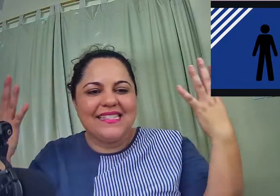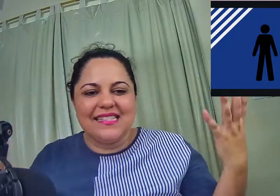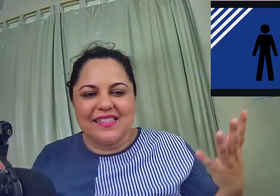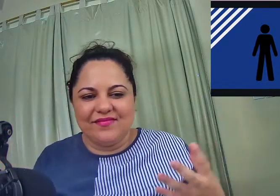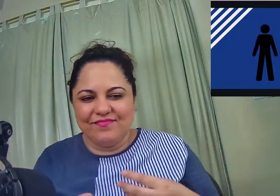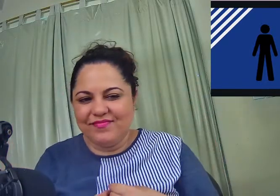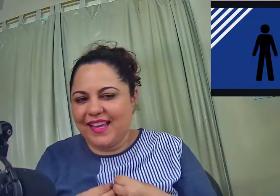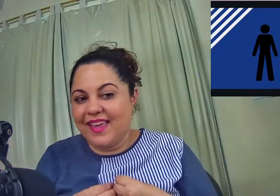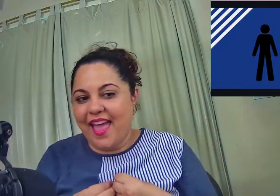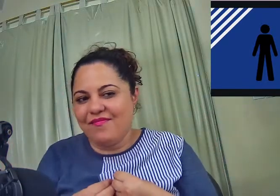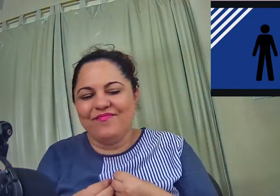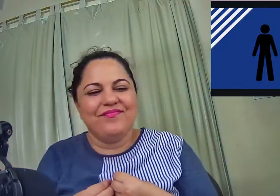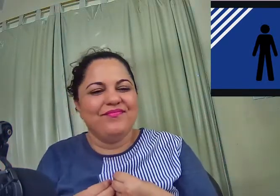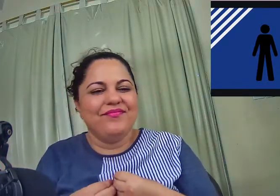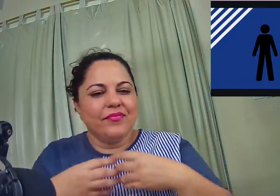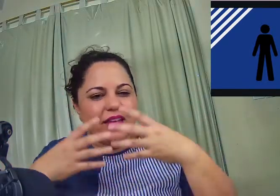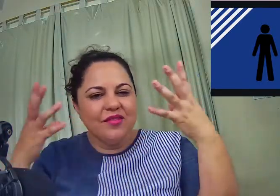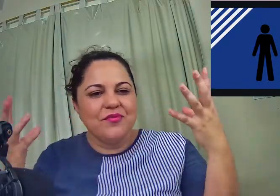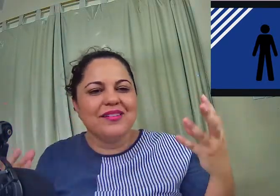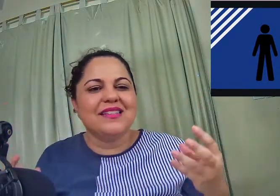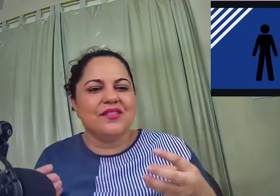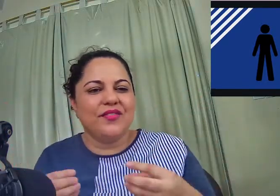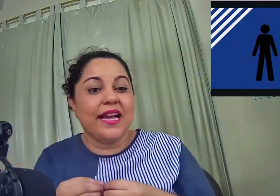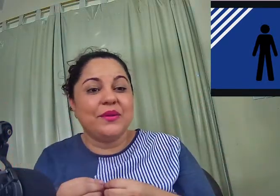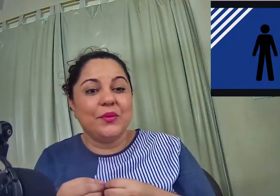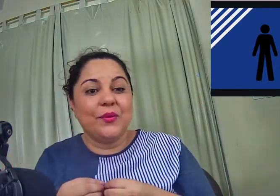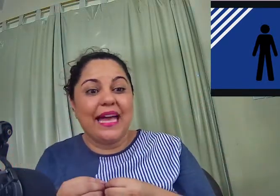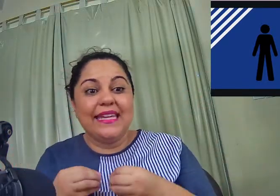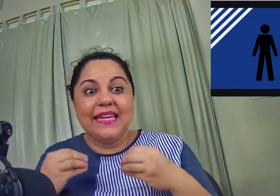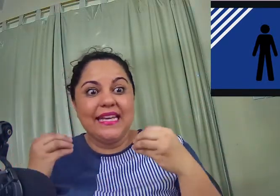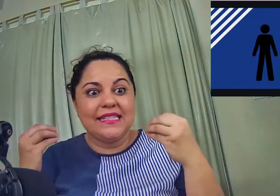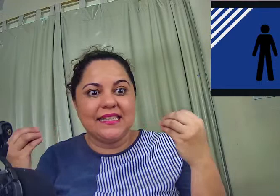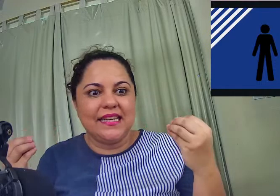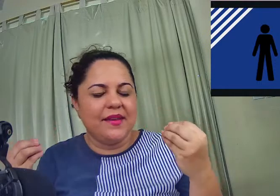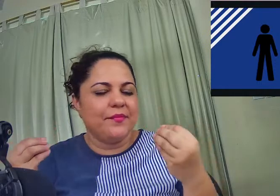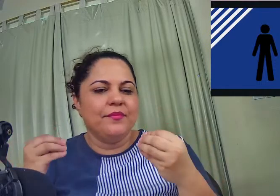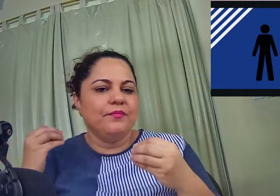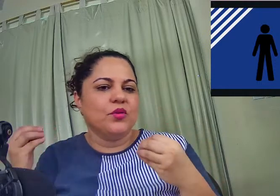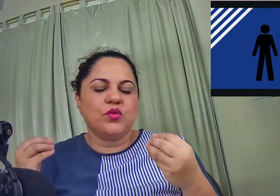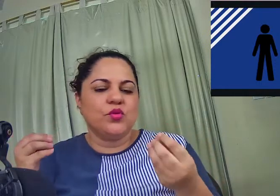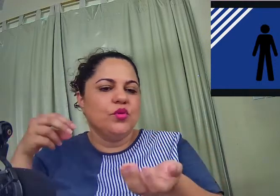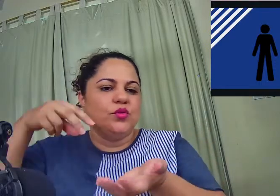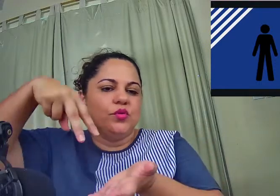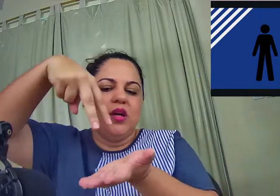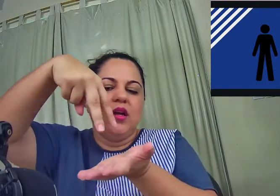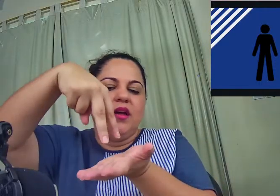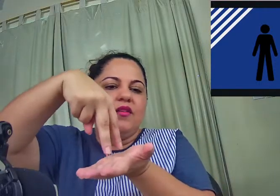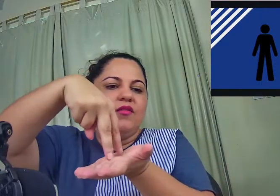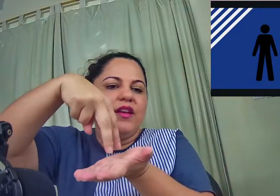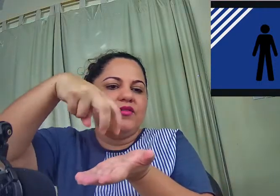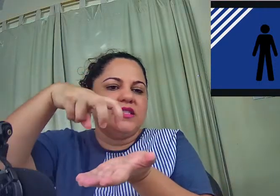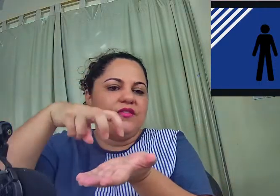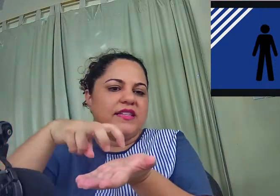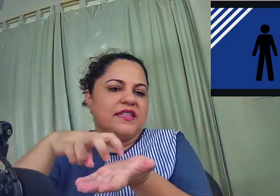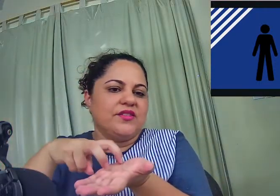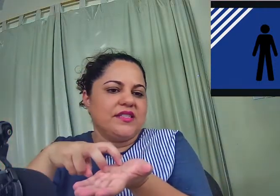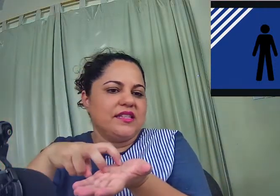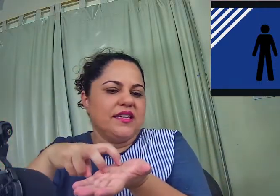clareza que é, né? Um classificador, a riqueza que é. Um surdo ver você fazendo assim,